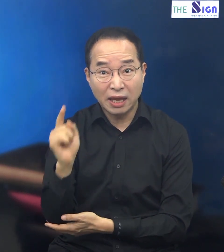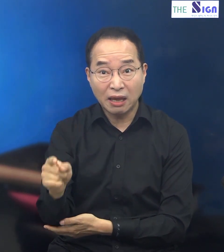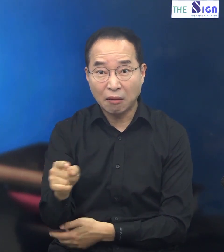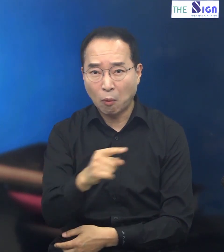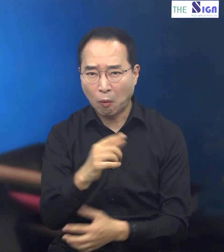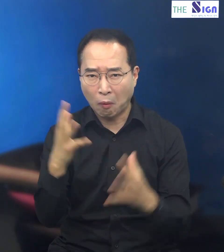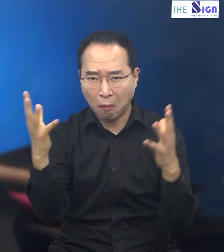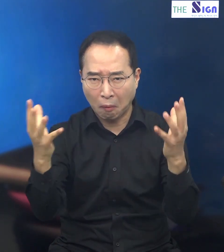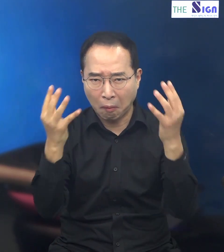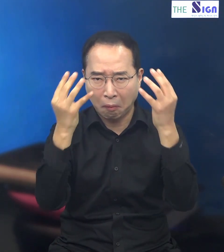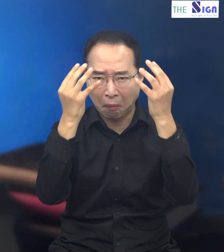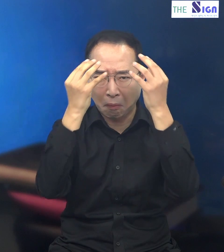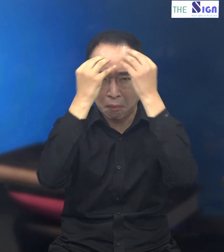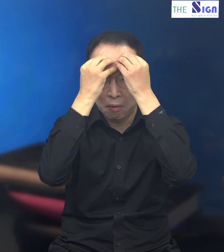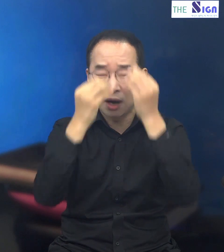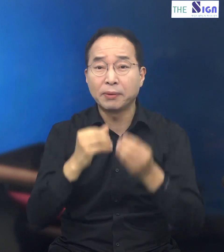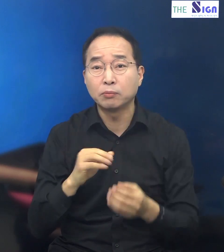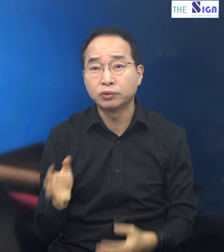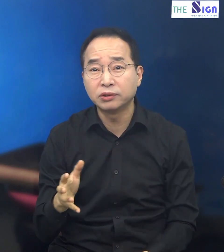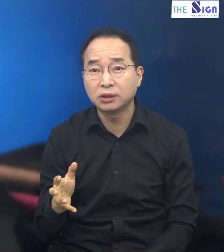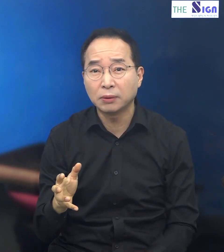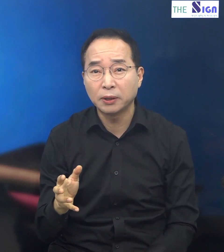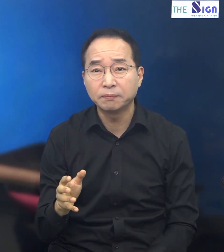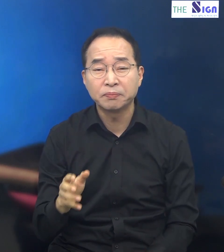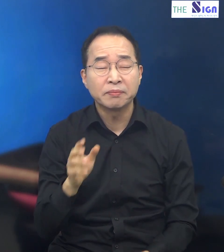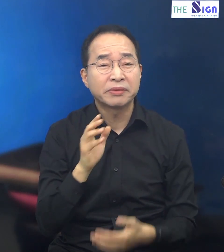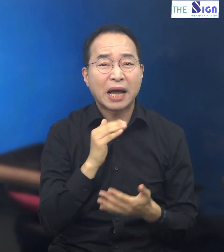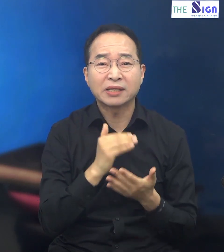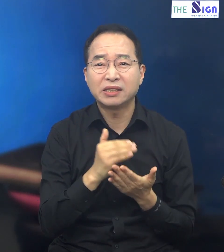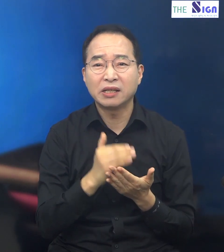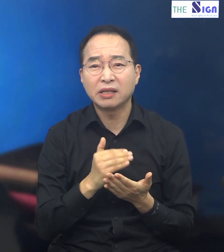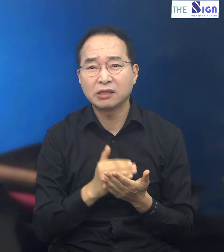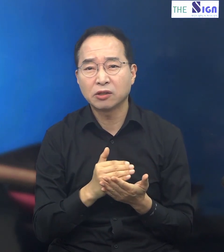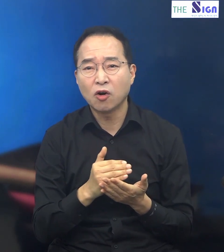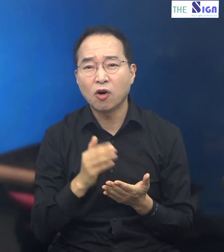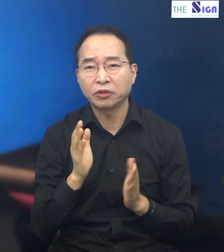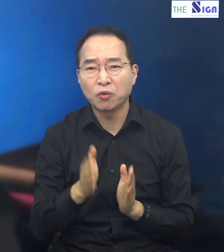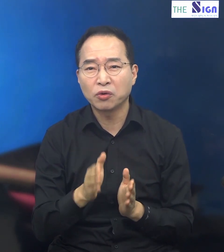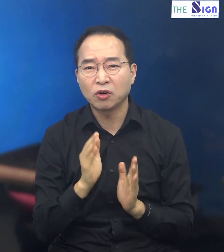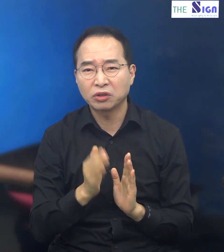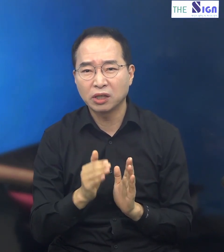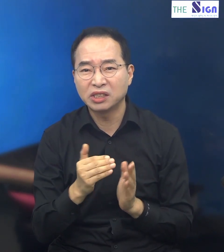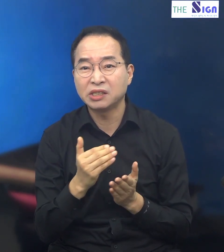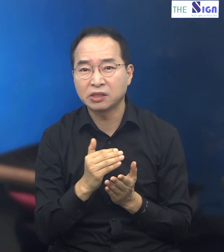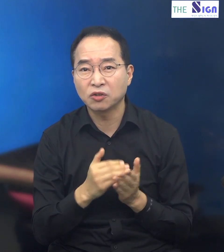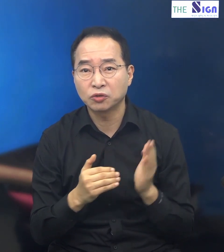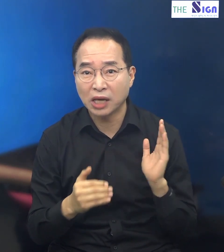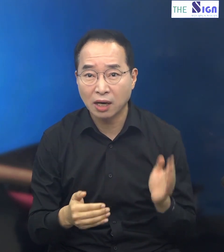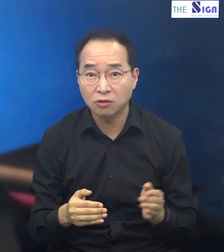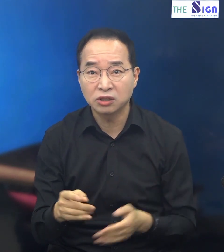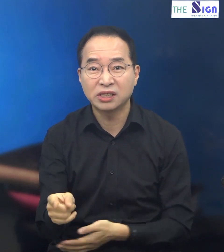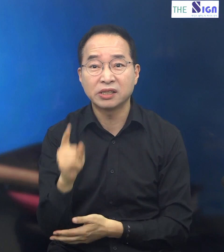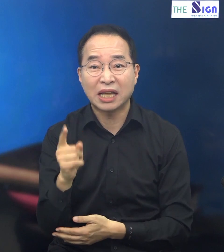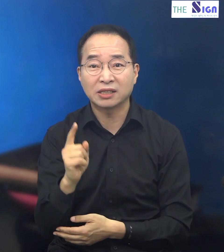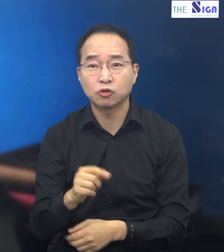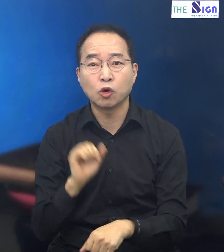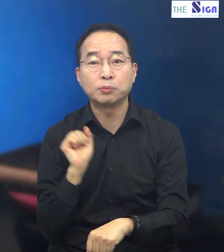낚시인데 하면 무슨 뜻이냐면 낚시에 대해서 어떤 고기는 어떻게 지식적인 것도 잘 알고 실제 낚시도 좀